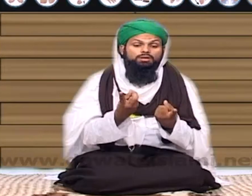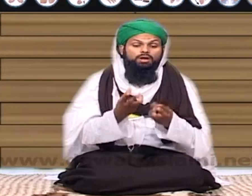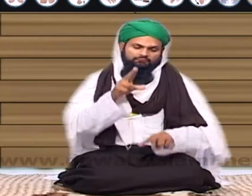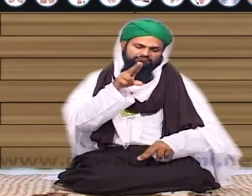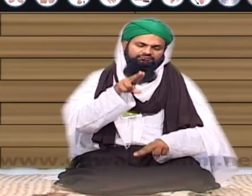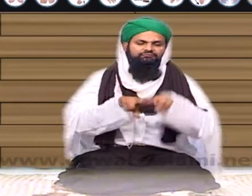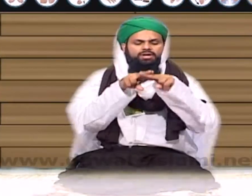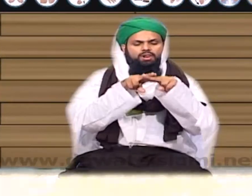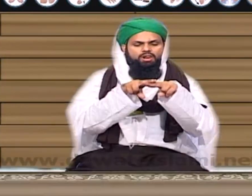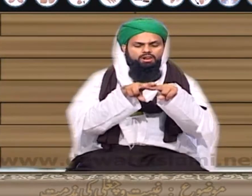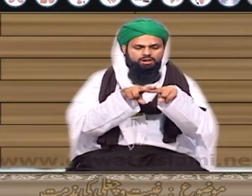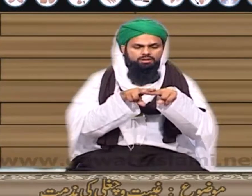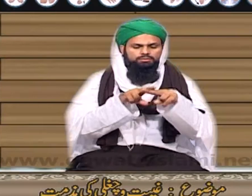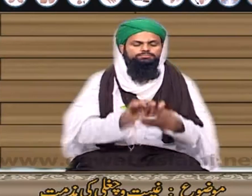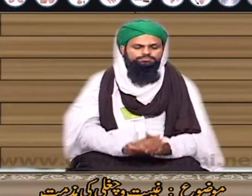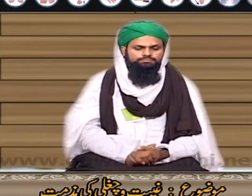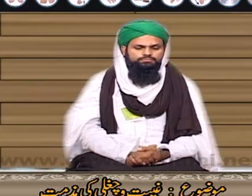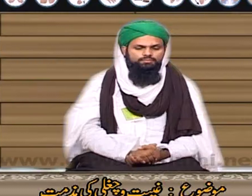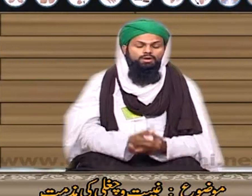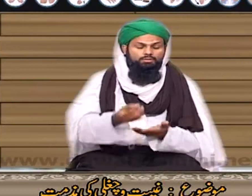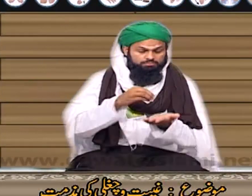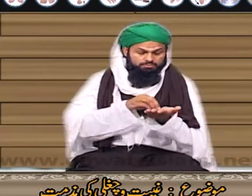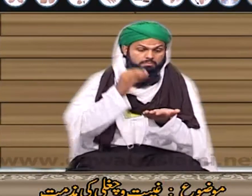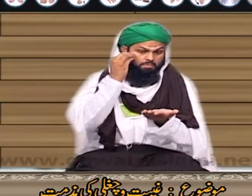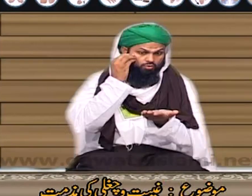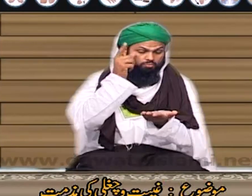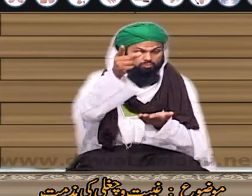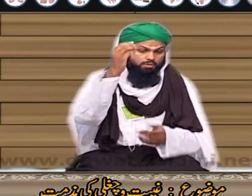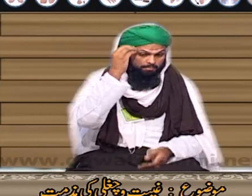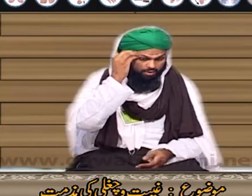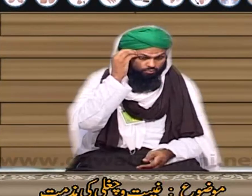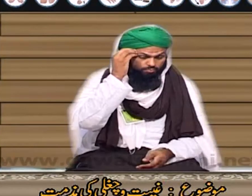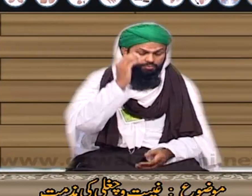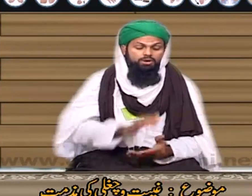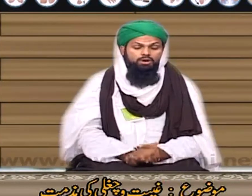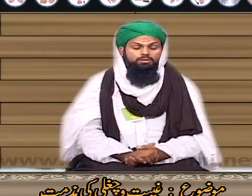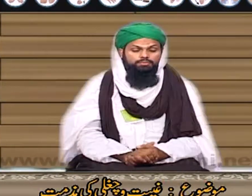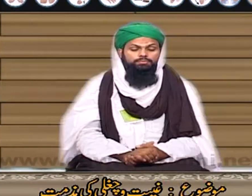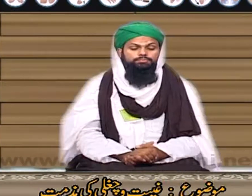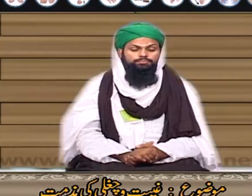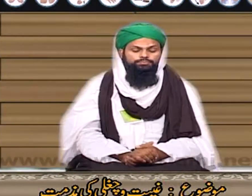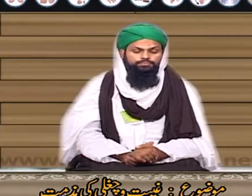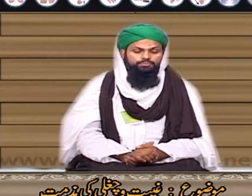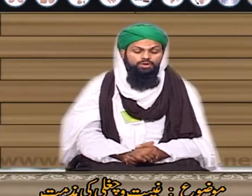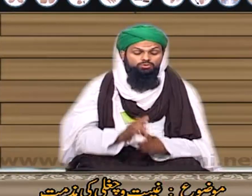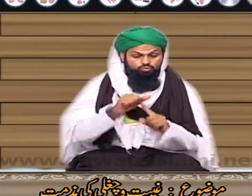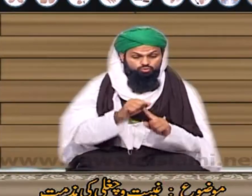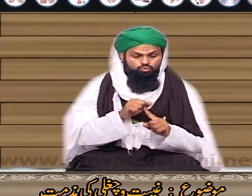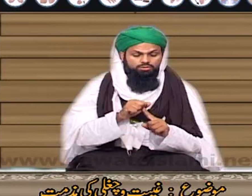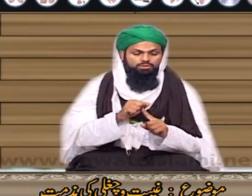پتا ہے کہ یہ مجھے دے گا، اس کو پتا ہے کہ یہ لے گا، تو یہ مطلب ثابت ہوا اجرت۔ تو اس طرح مطلب یہ کہ ضروری